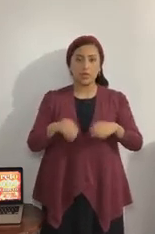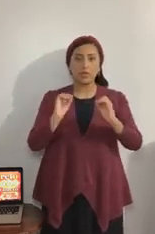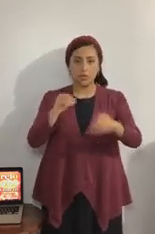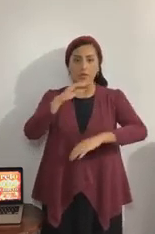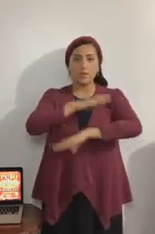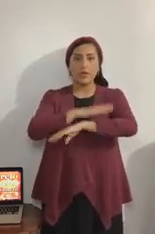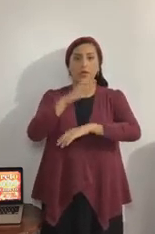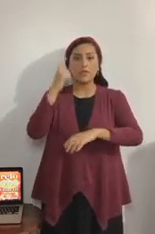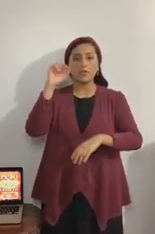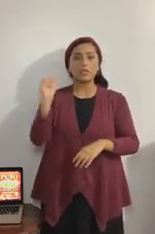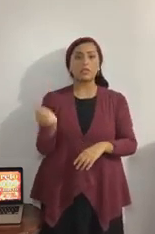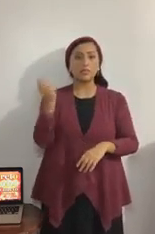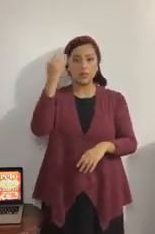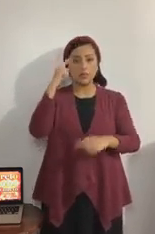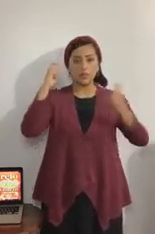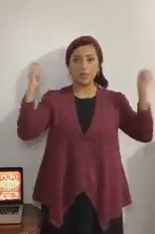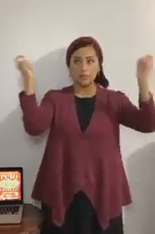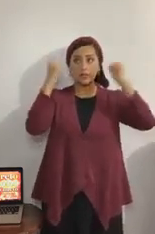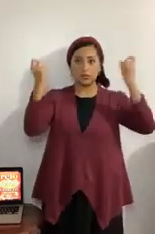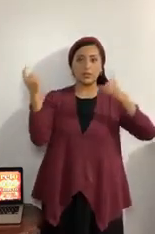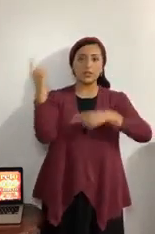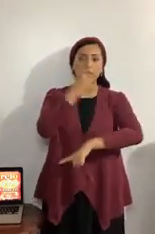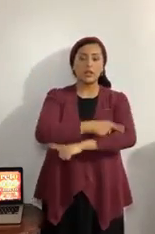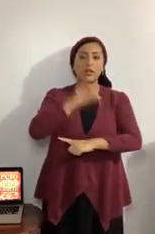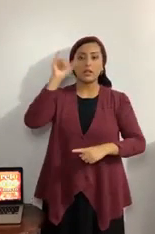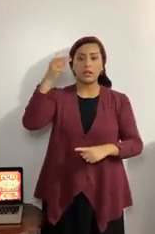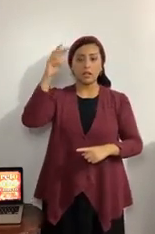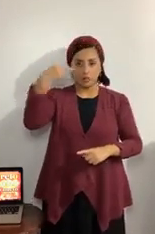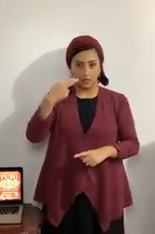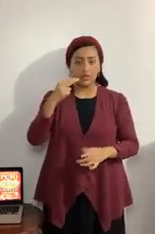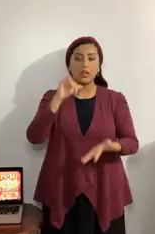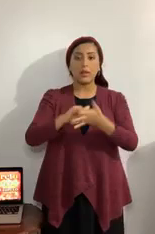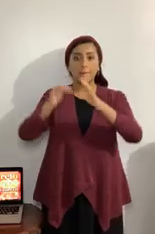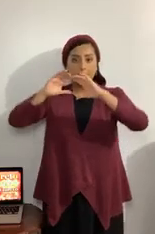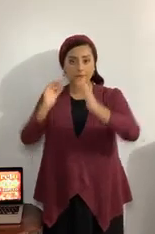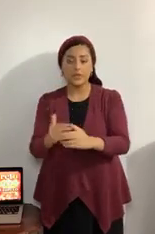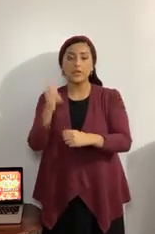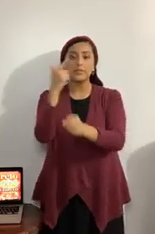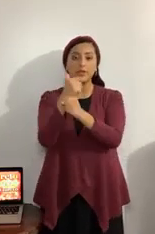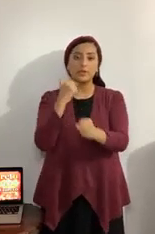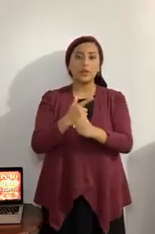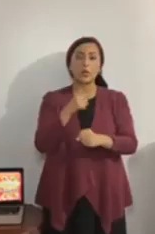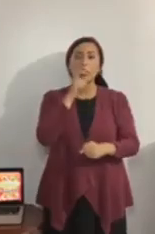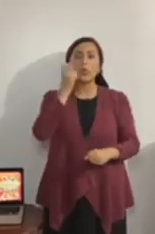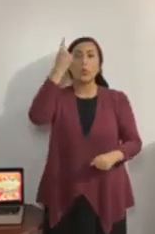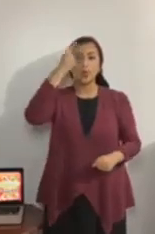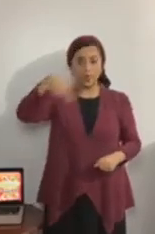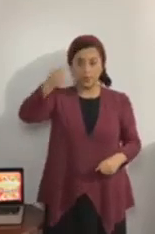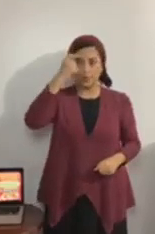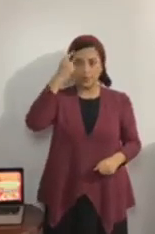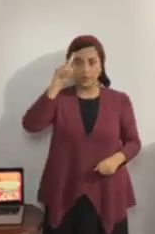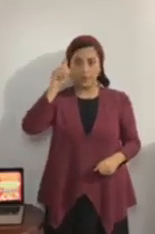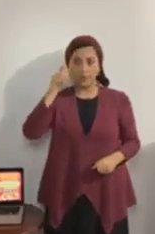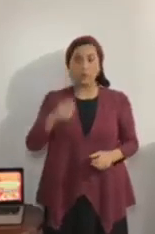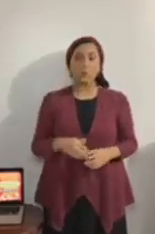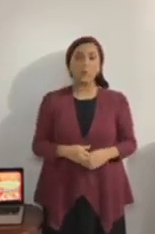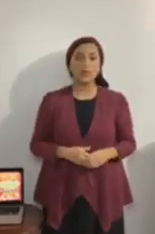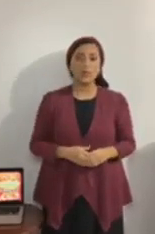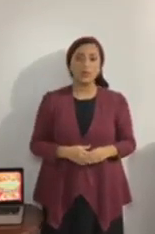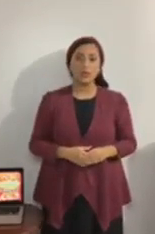Shabbat para que se glorifique el día de Yahweh. Esos son el remanente, amado. ¿Quién va entendiendo? Entonces, o servimos